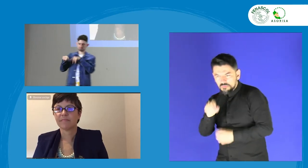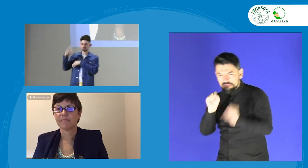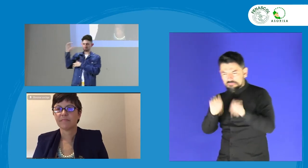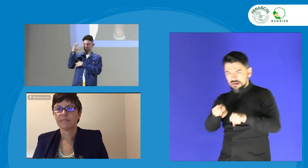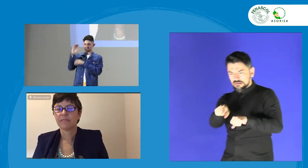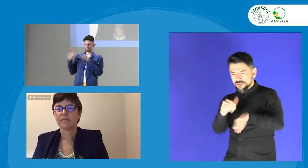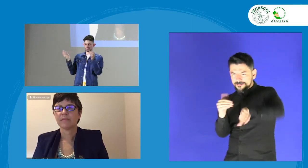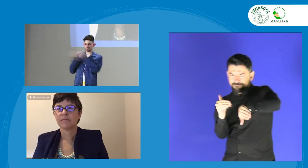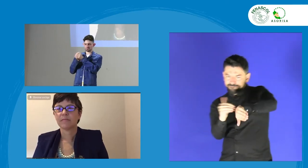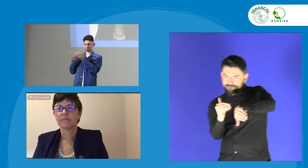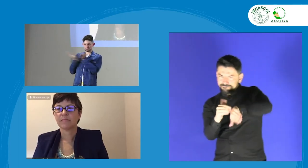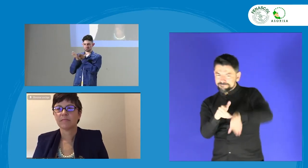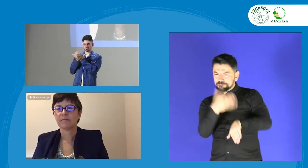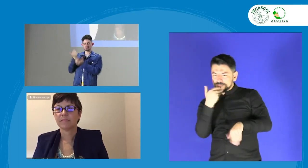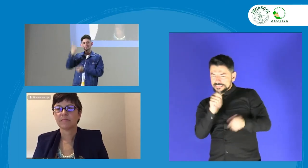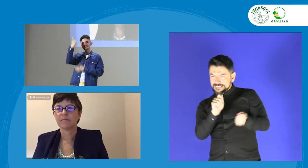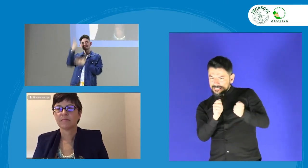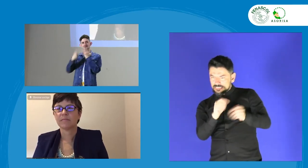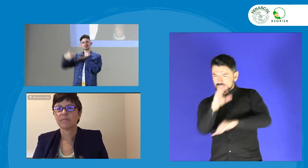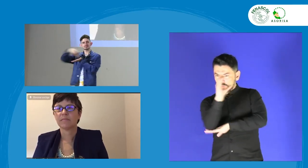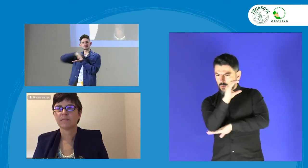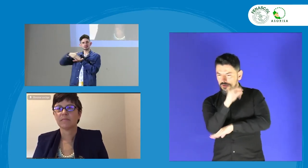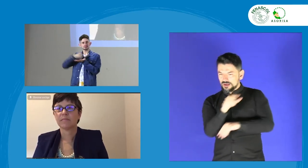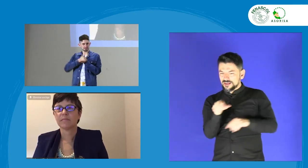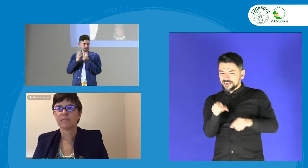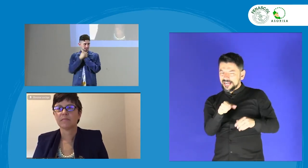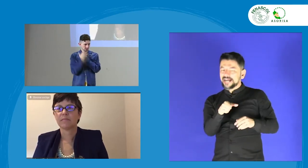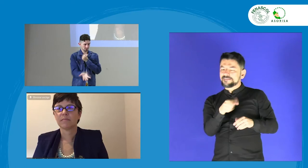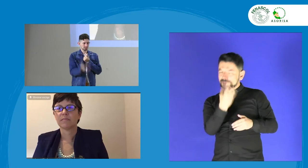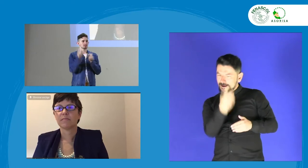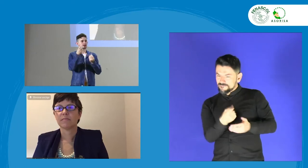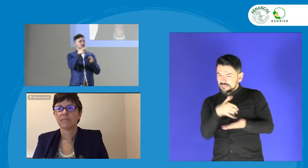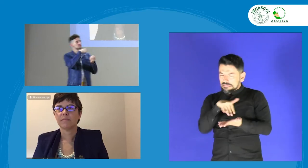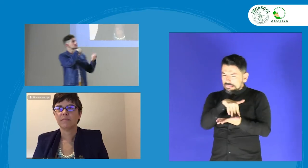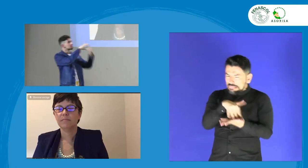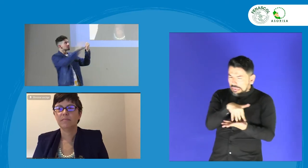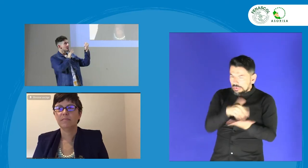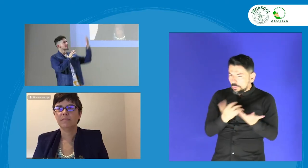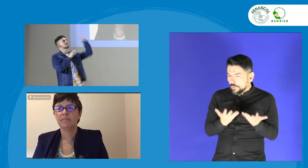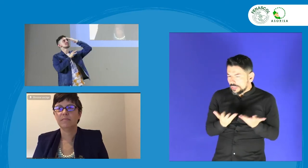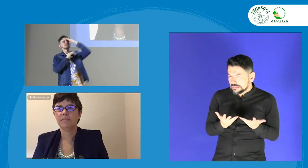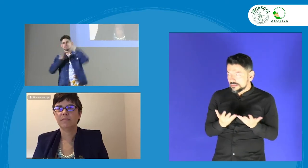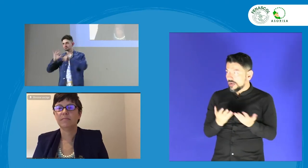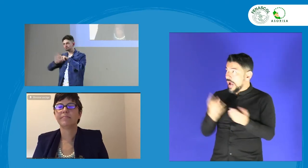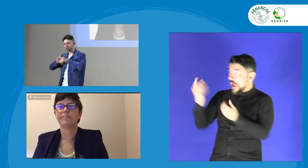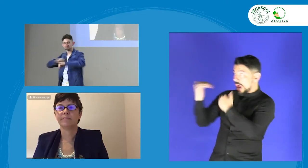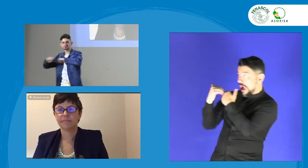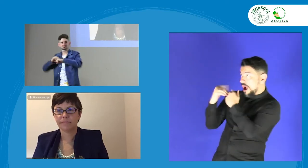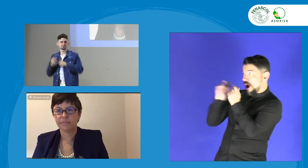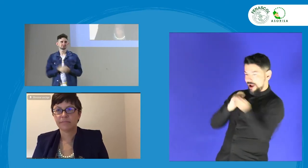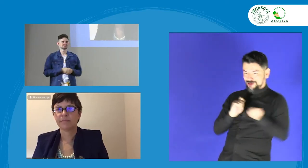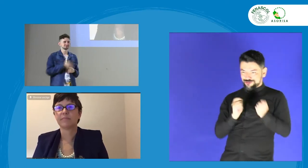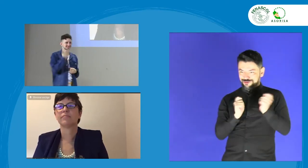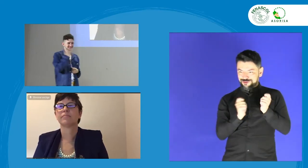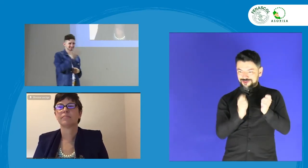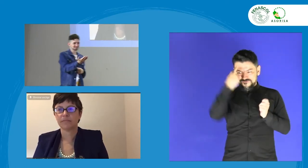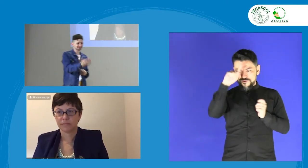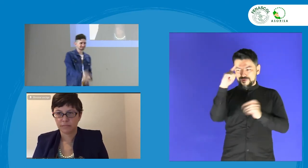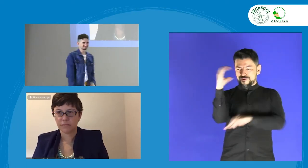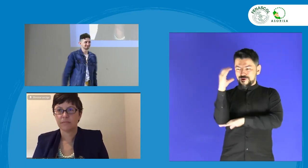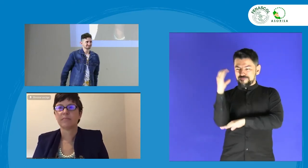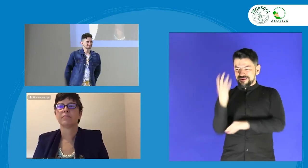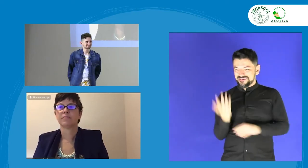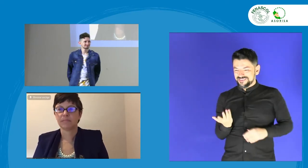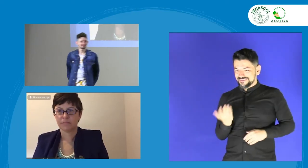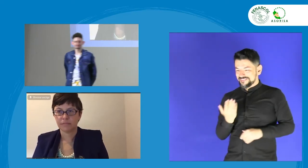las opiniones, como nos ven en Colombia, en la educación inclusiva, pues vemos que hay debilidades. Ok, entonces ¿cómo podemos